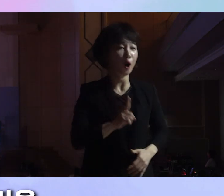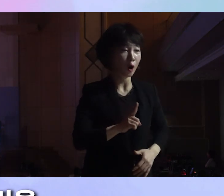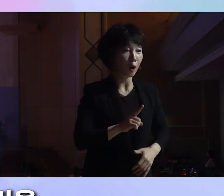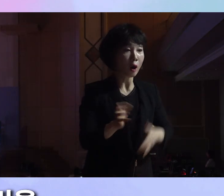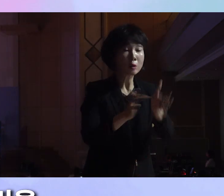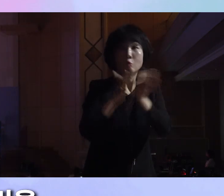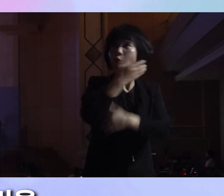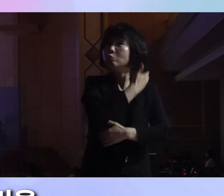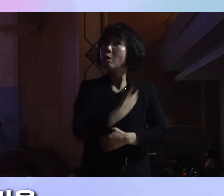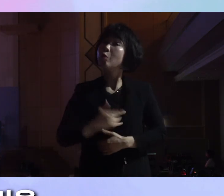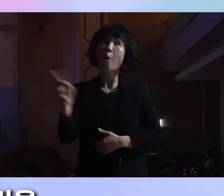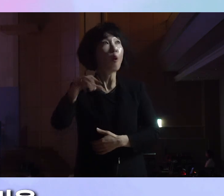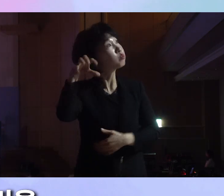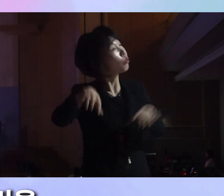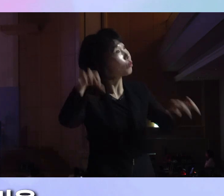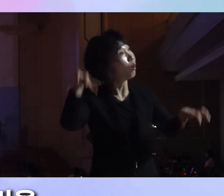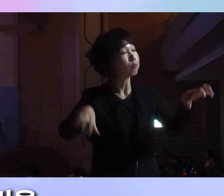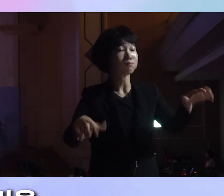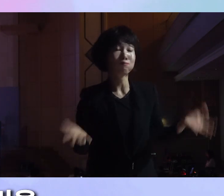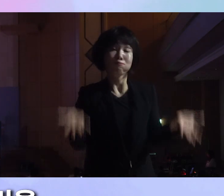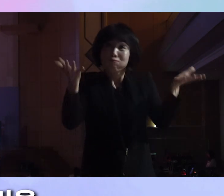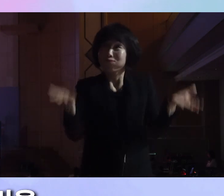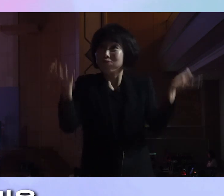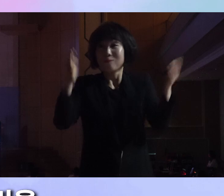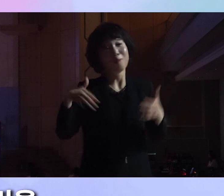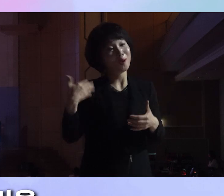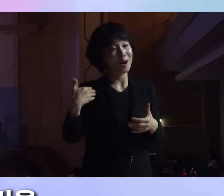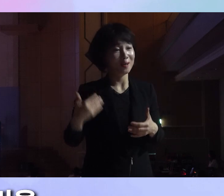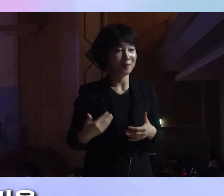그들은 어디에나 있다고요?